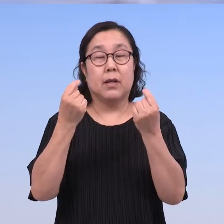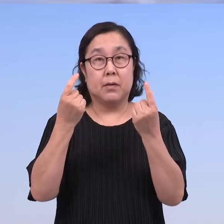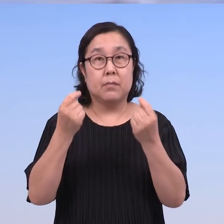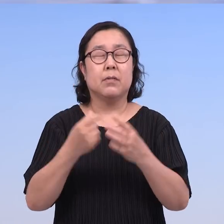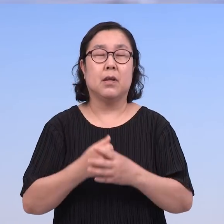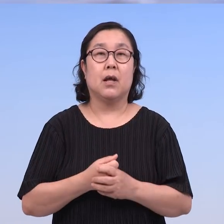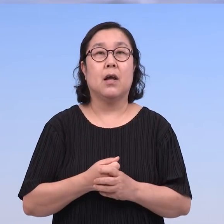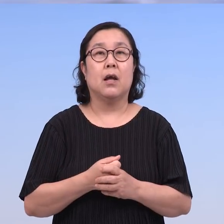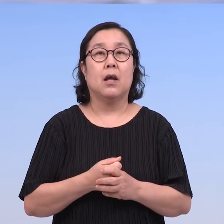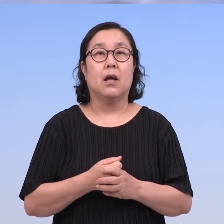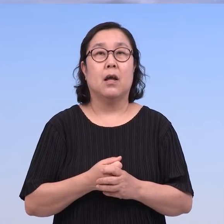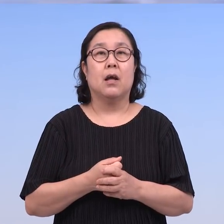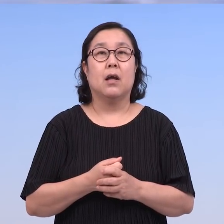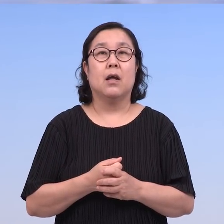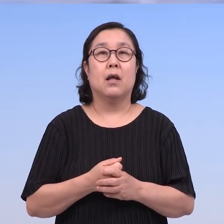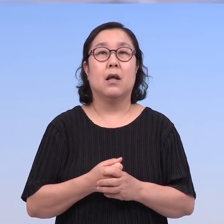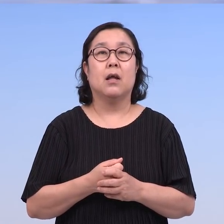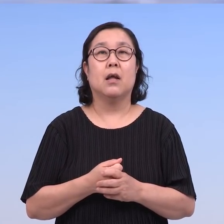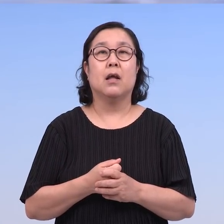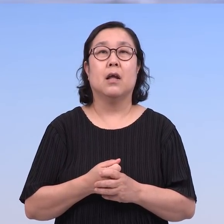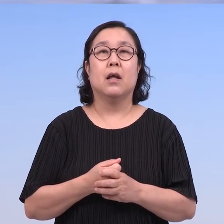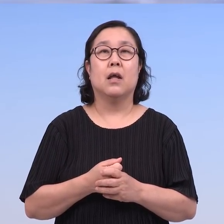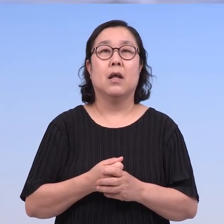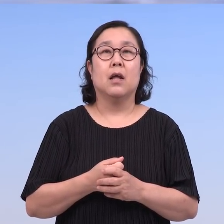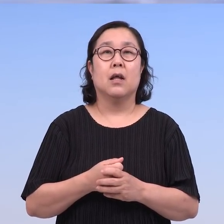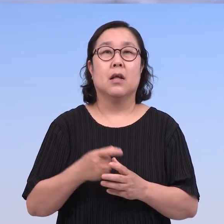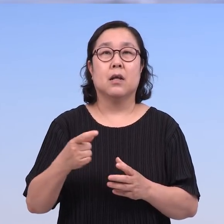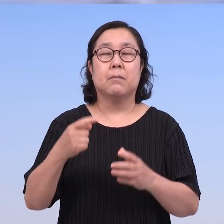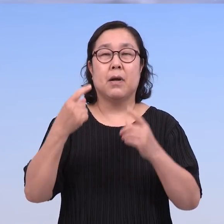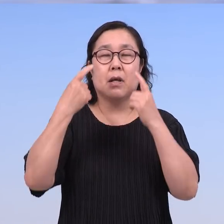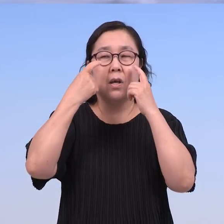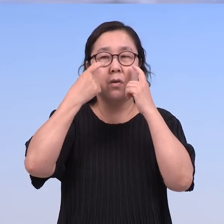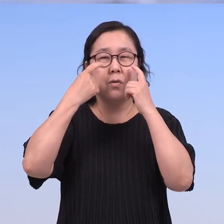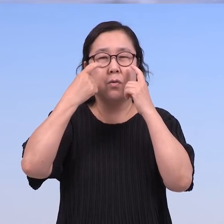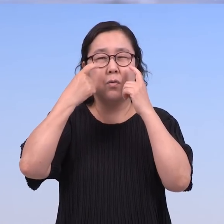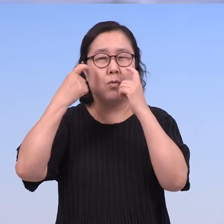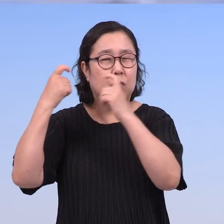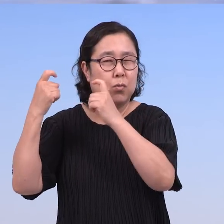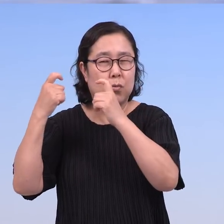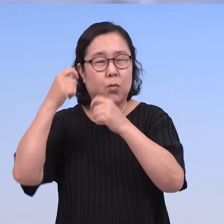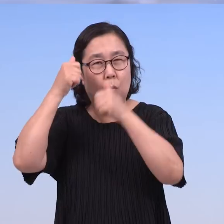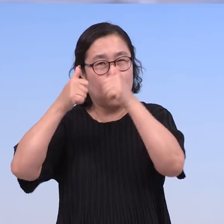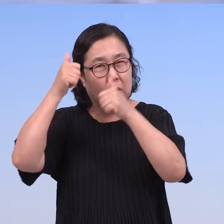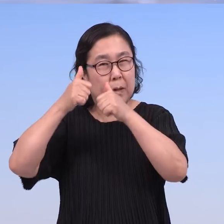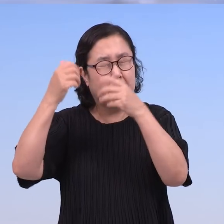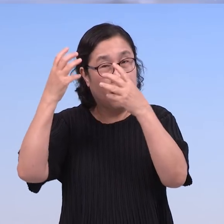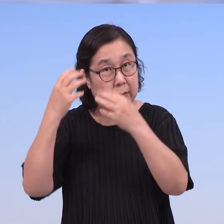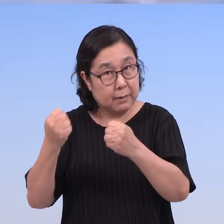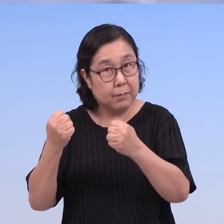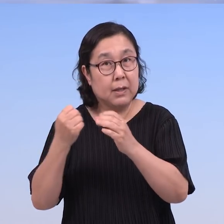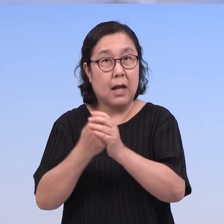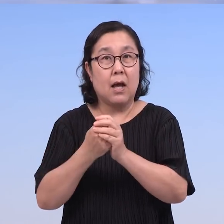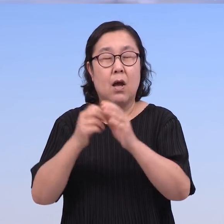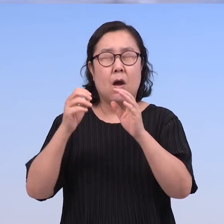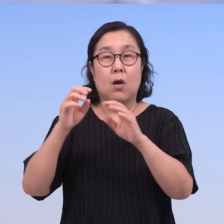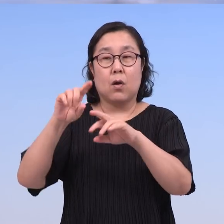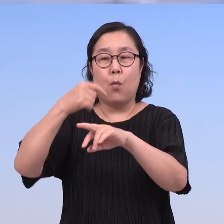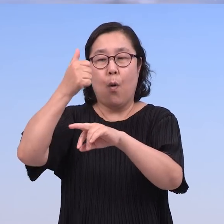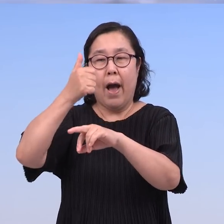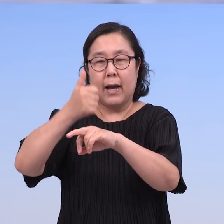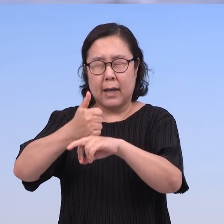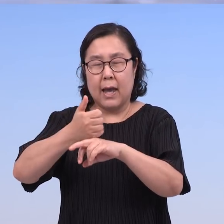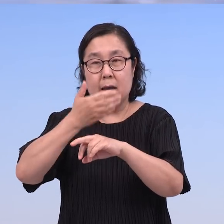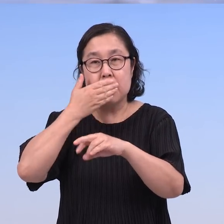믿습니다. 한편으로는 이 떨치기 어려운 유혹, 왕의 진미와 포도주로